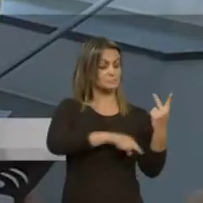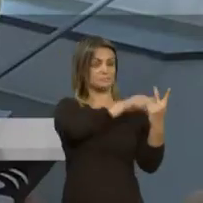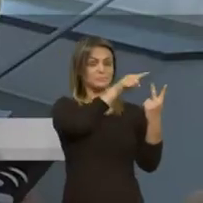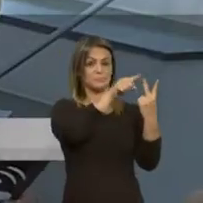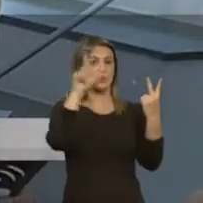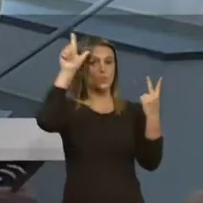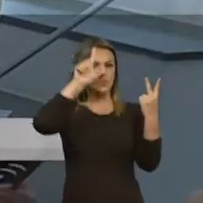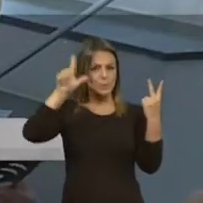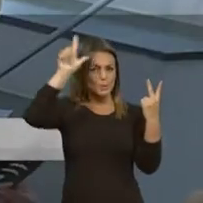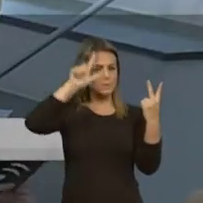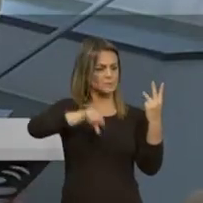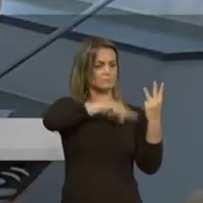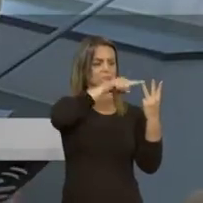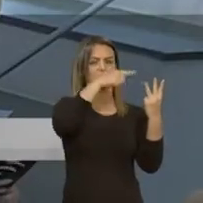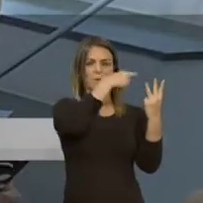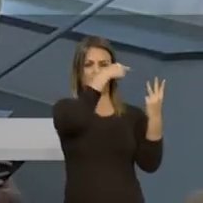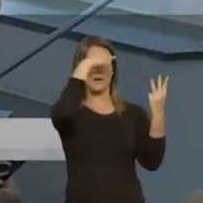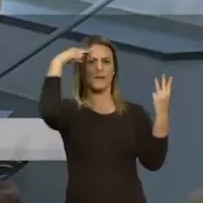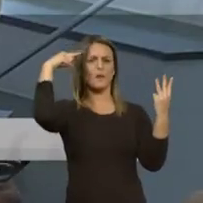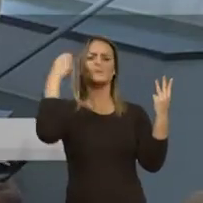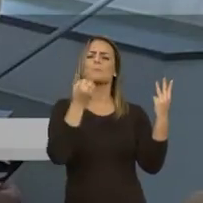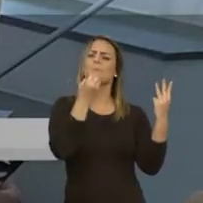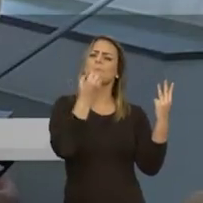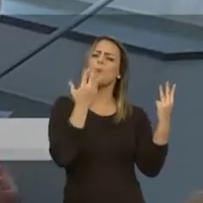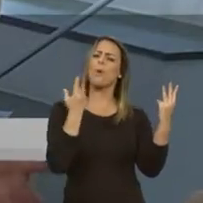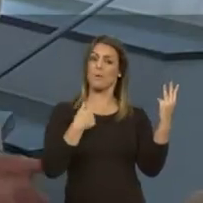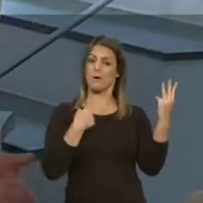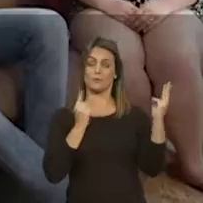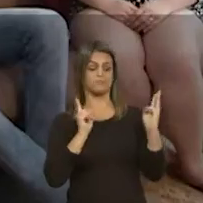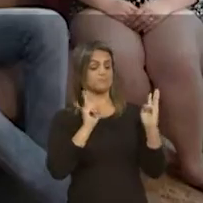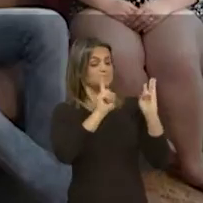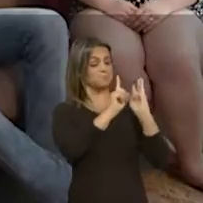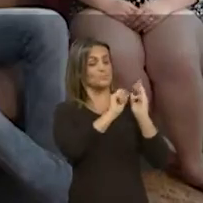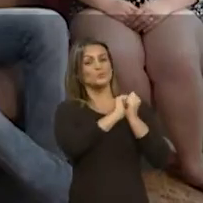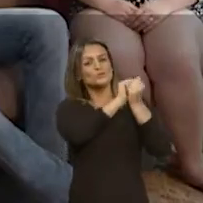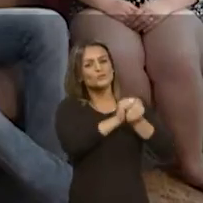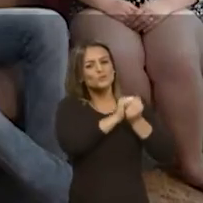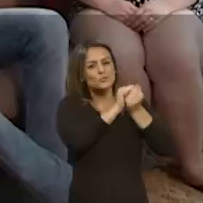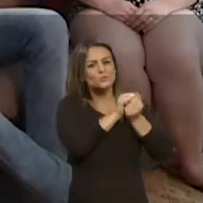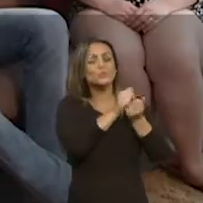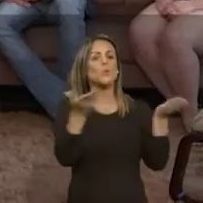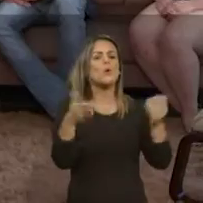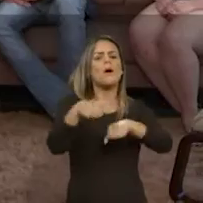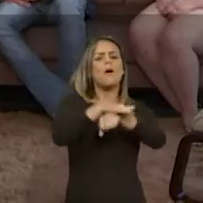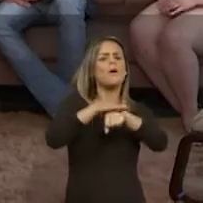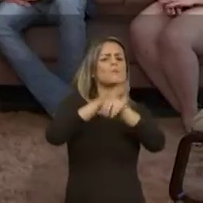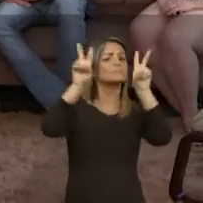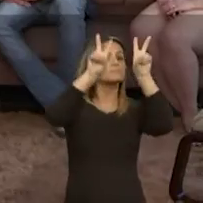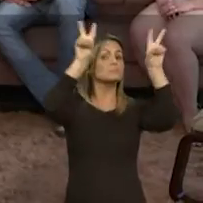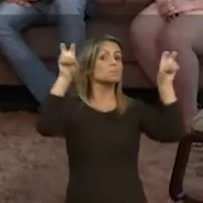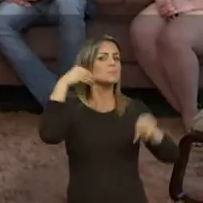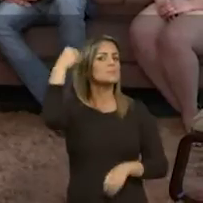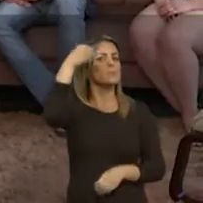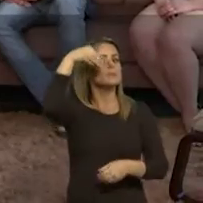Luana, Lucas e Cláudia. É muito bom estarmos juntos. Vamos conversar um pouquinho sobre como foi a experiência de vocês